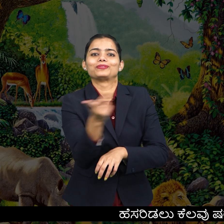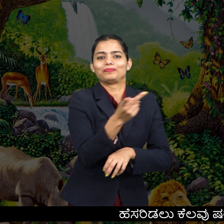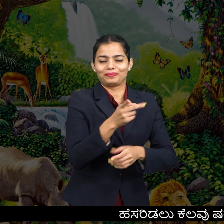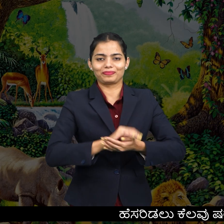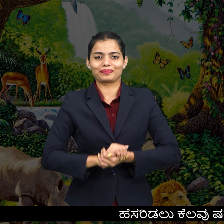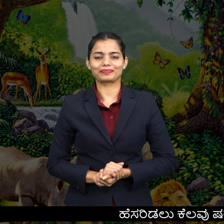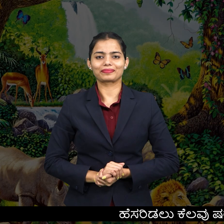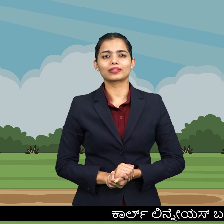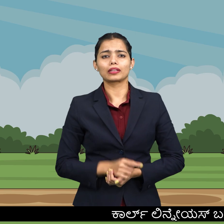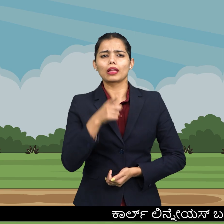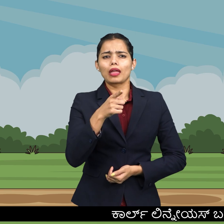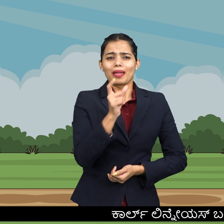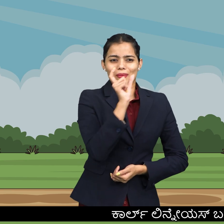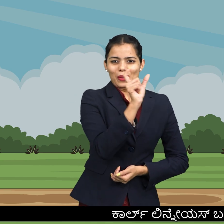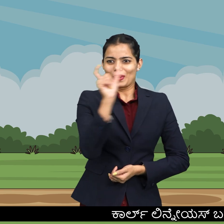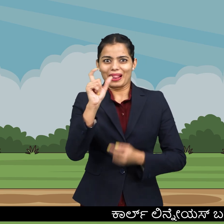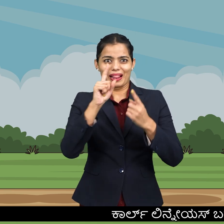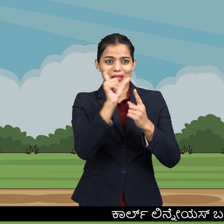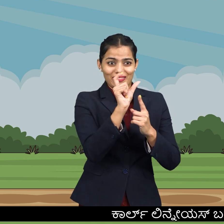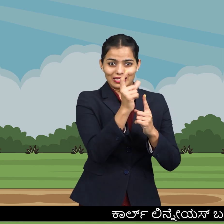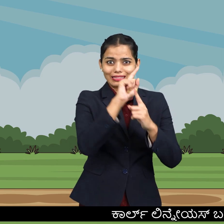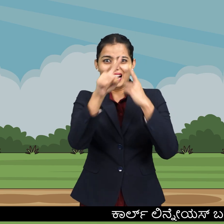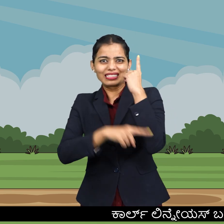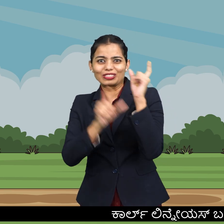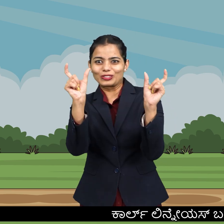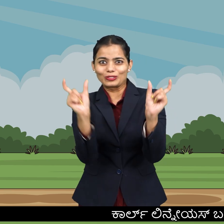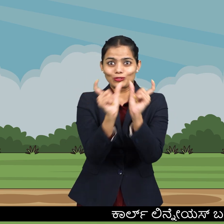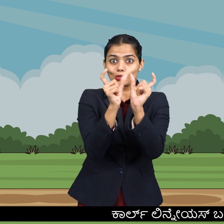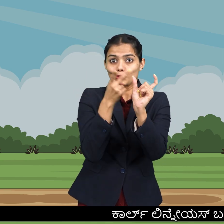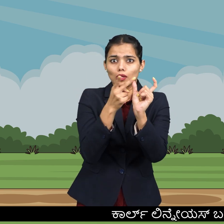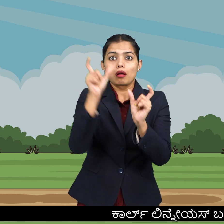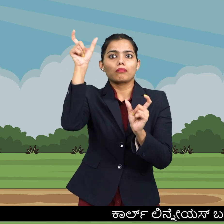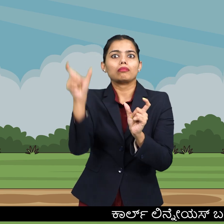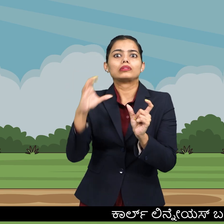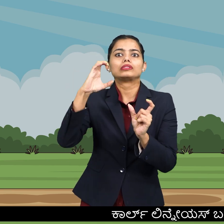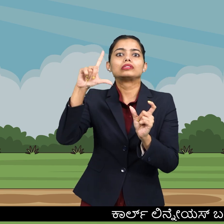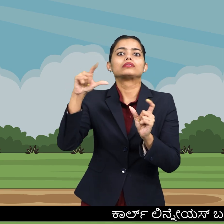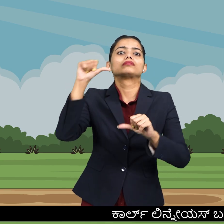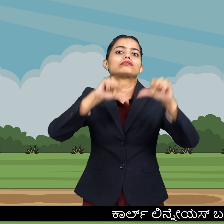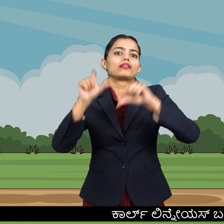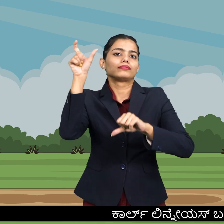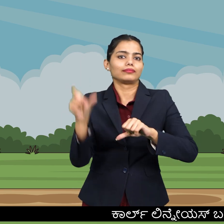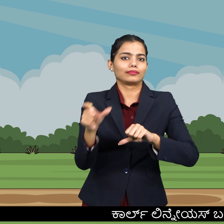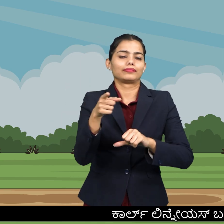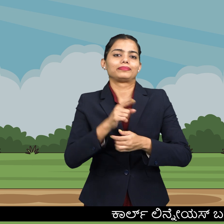ನೋಡೋಣ. ಕಾರ್ಲ್ ಲಿನ್ನೇಯಸ್ ಬರೆದ ದ್ವಿನಾಮ ನಾಮಕರಣ.